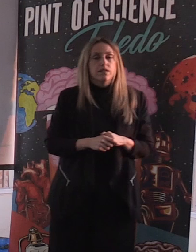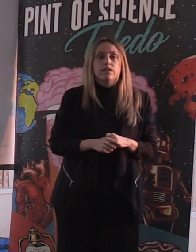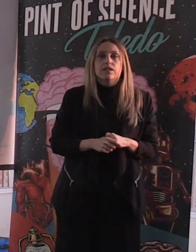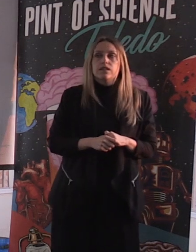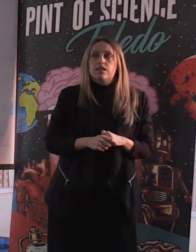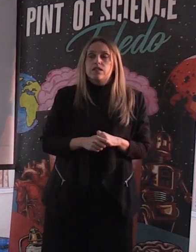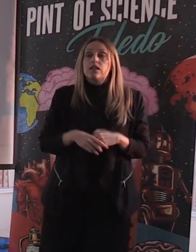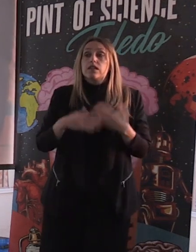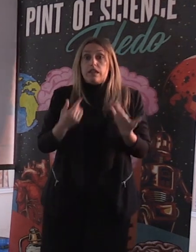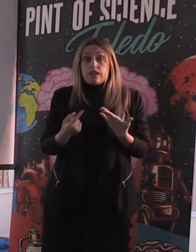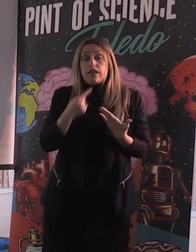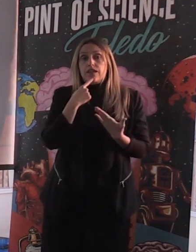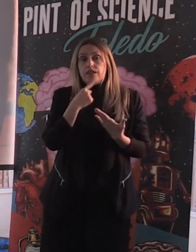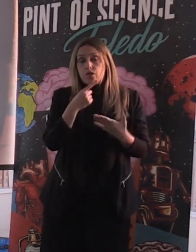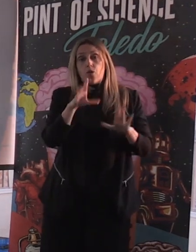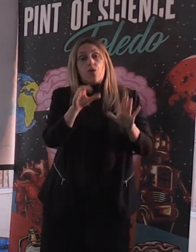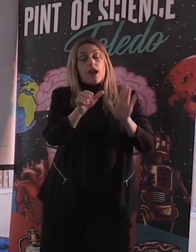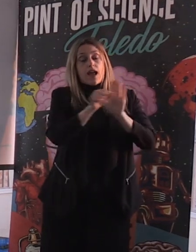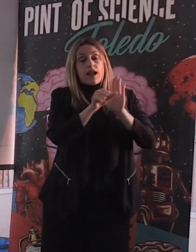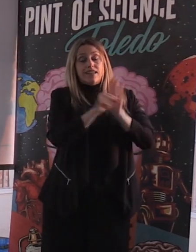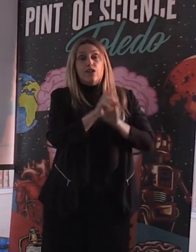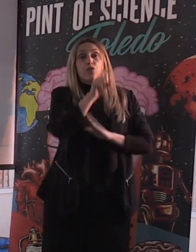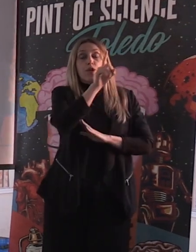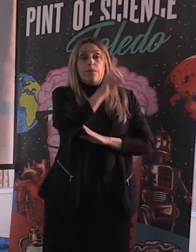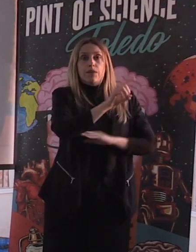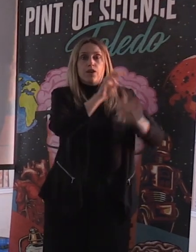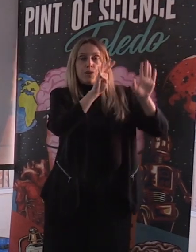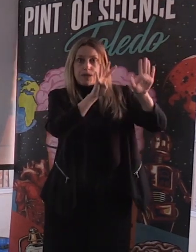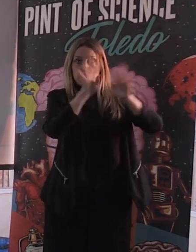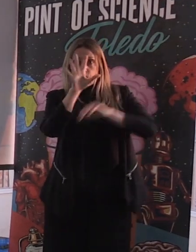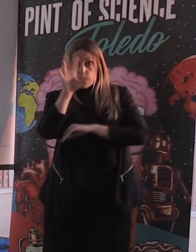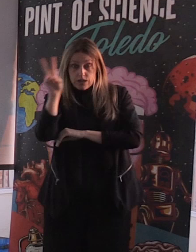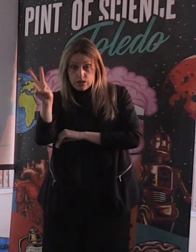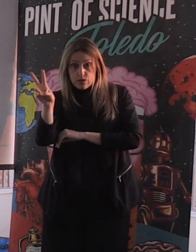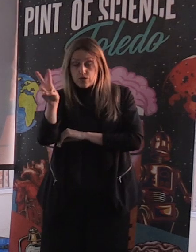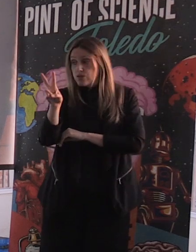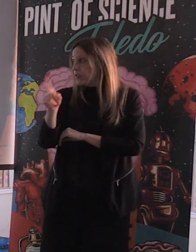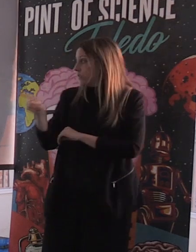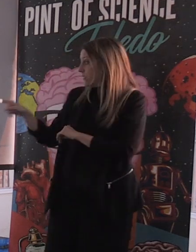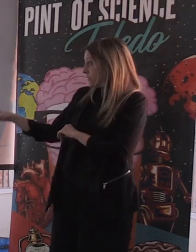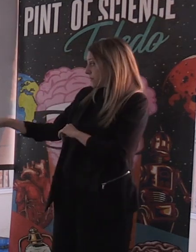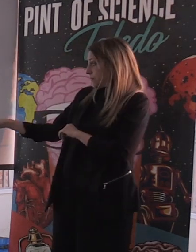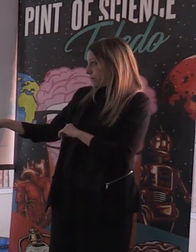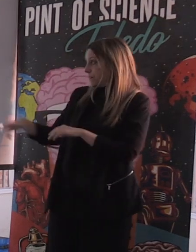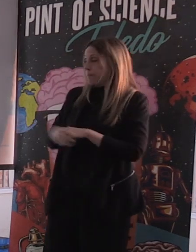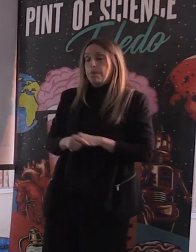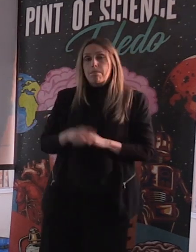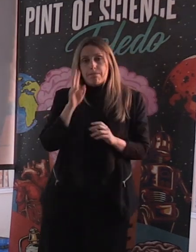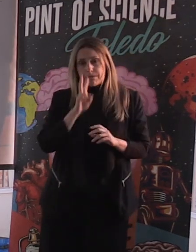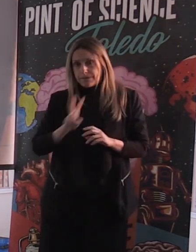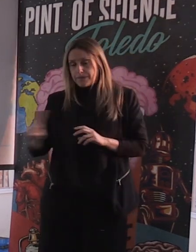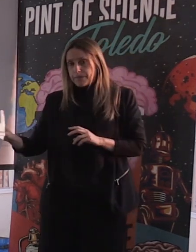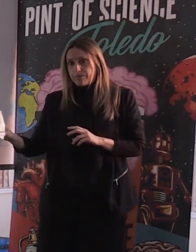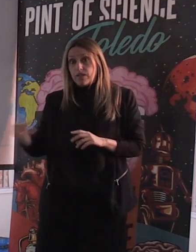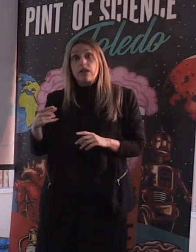que publicó un artículo en 1952 en Unsolved Problem of Biology. Reconoció